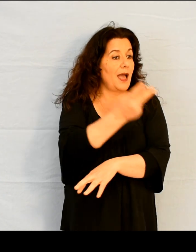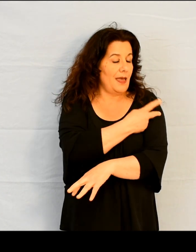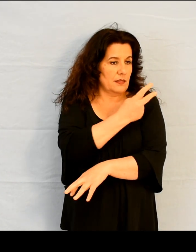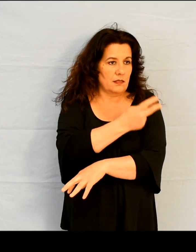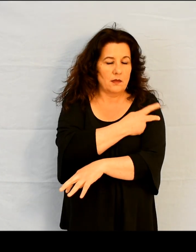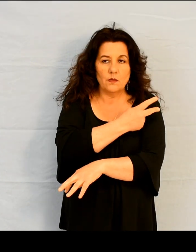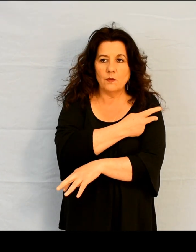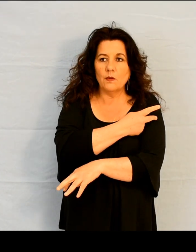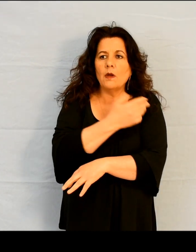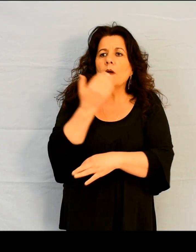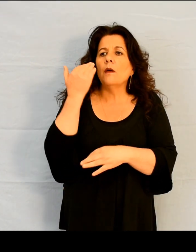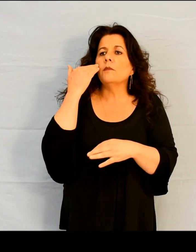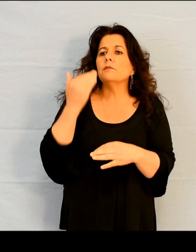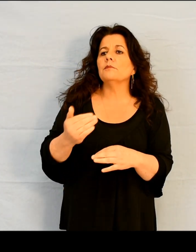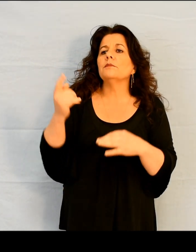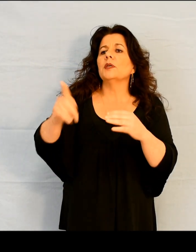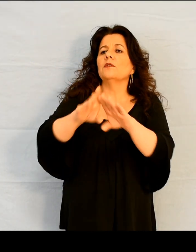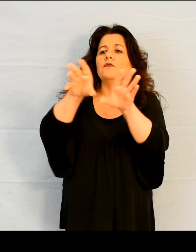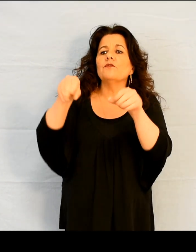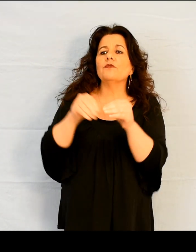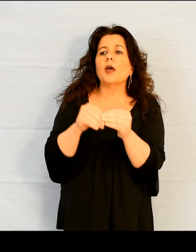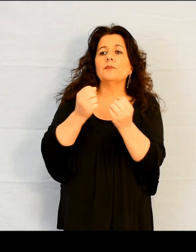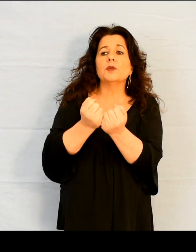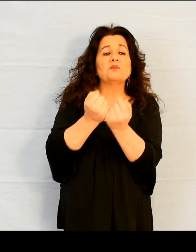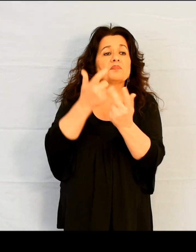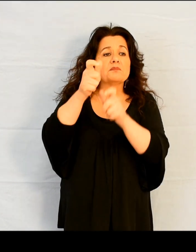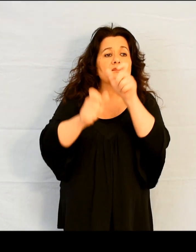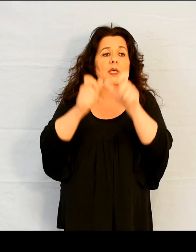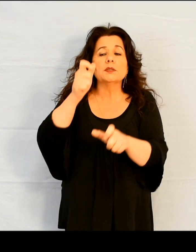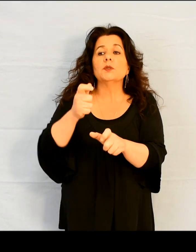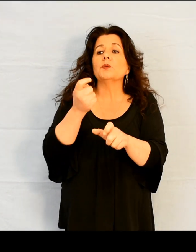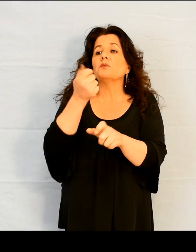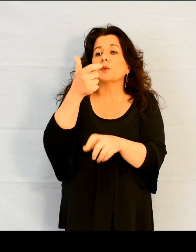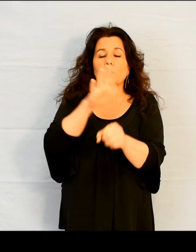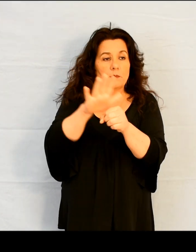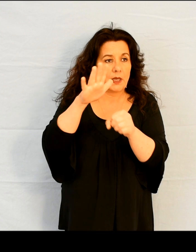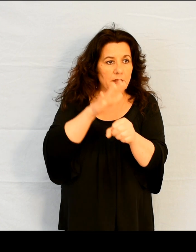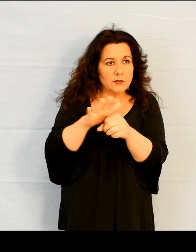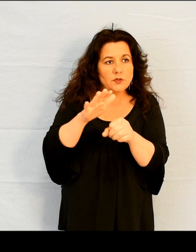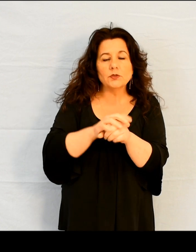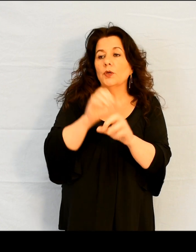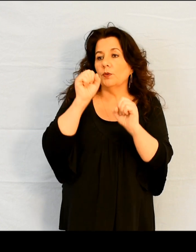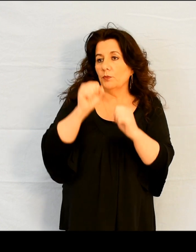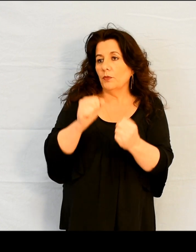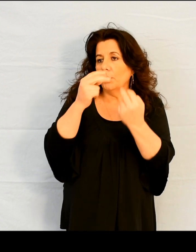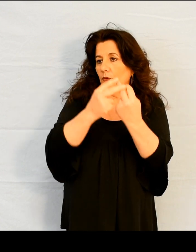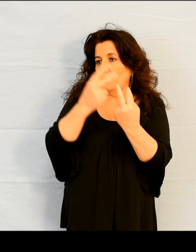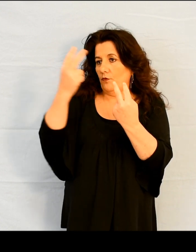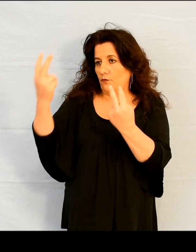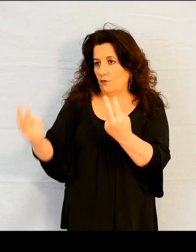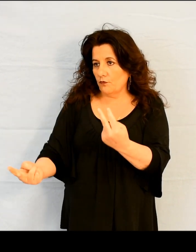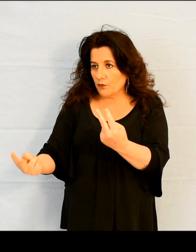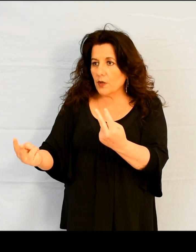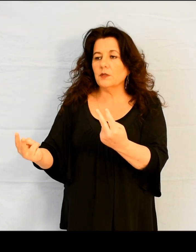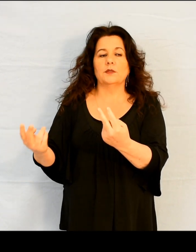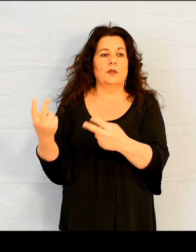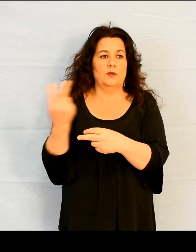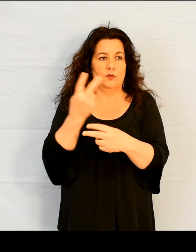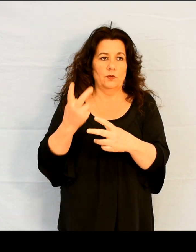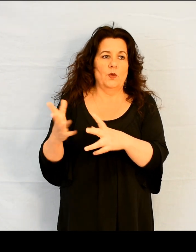peu nombreuse pour un agneau, elle le prendra avec son voisin le plus proche, selon